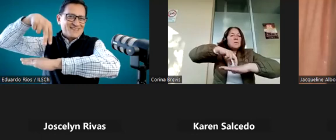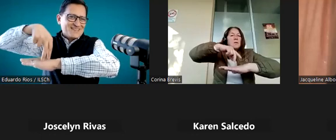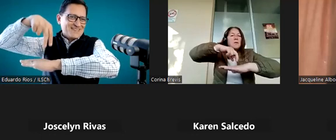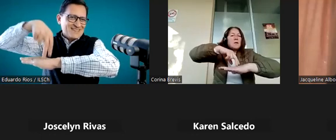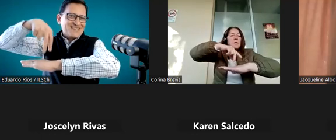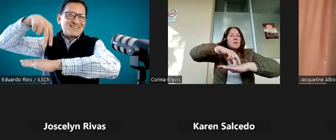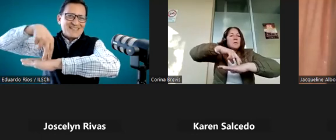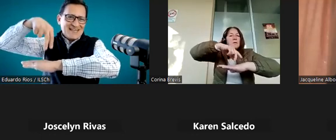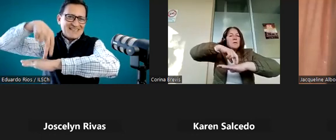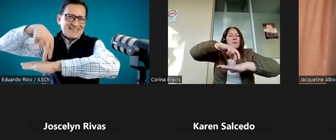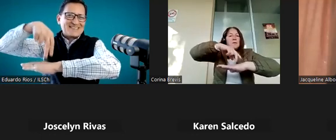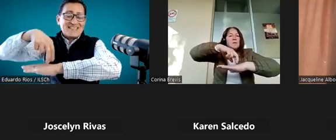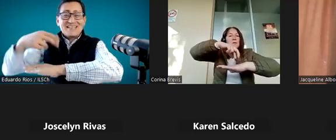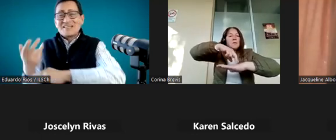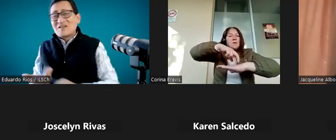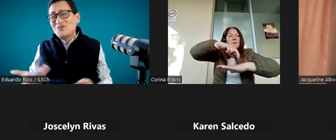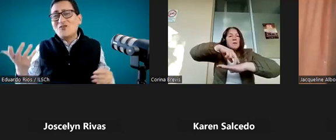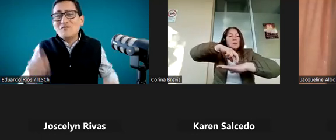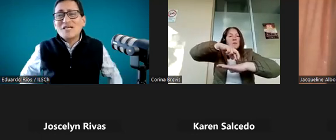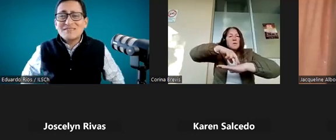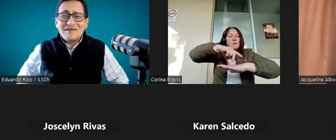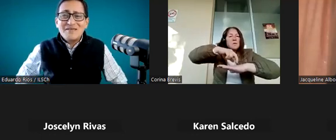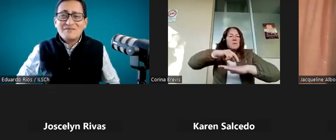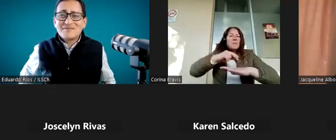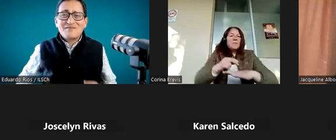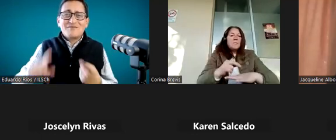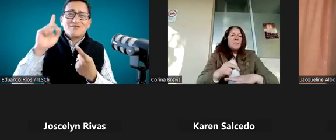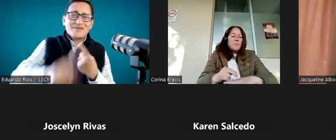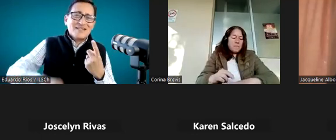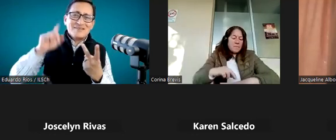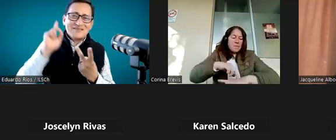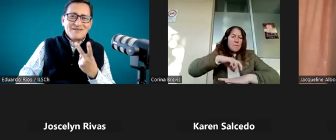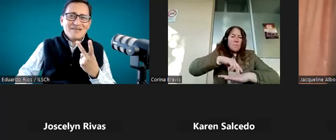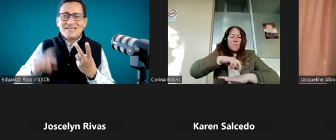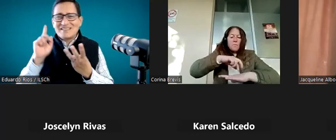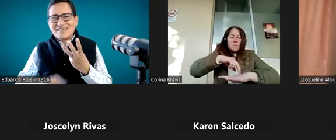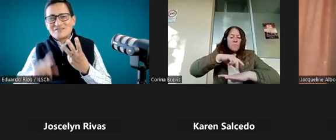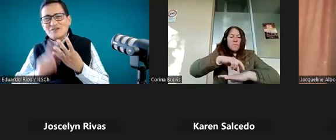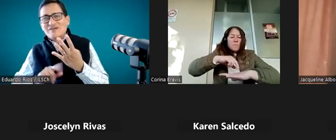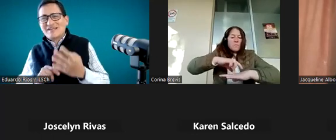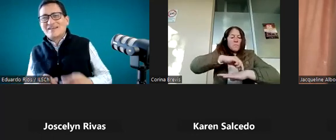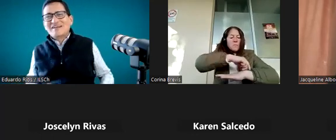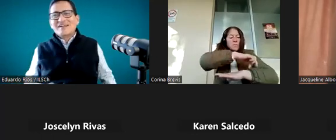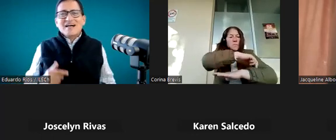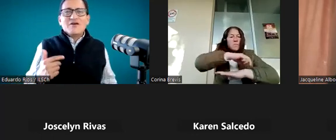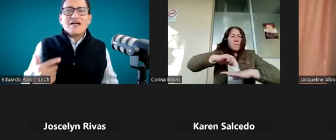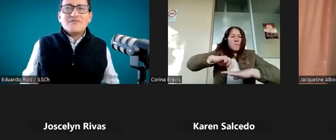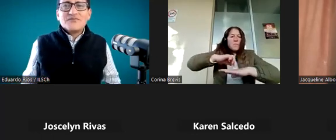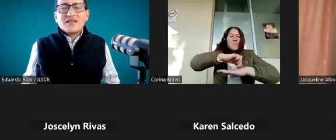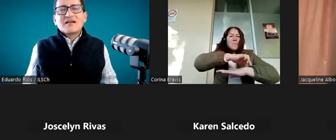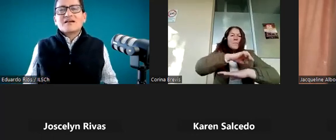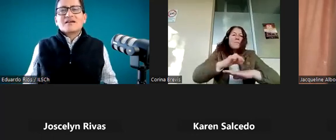Saltar. Saltar. Saltar. Todos los verbos que sabemos ya, no sabemos luego correr, caminar, saltar, subir, bajar.